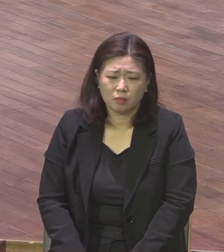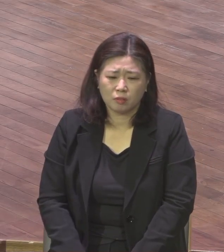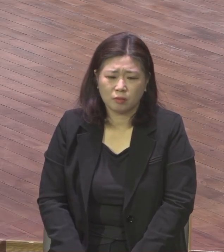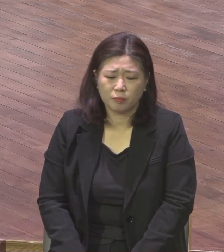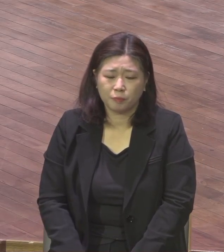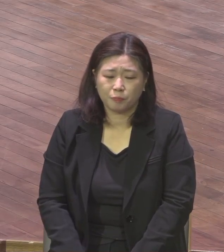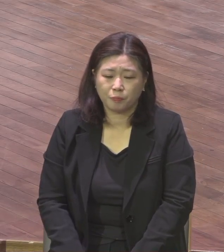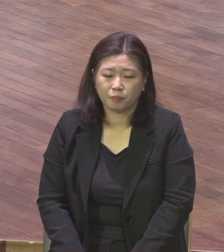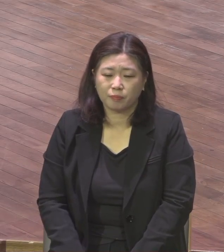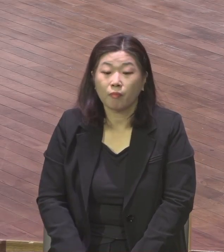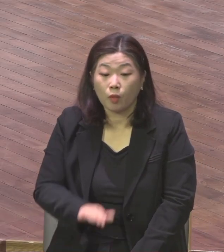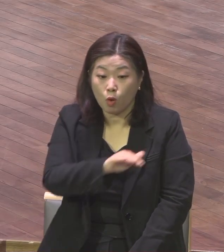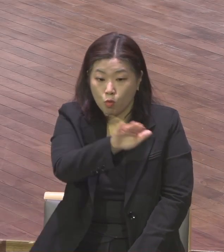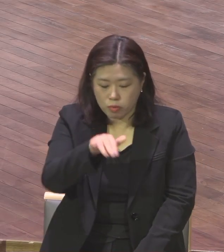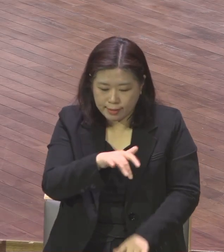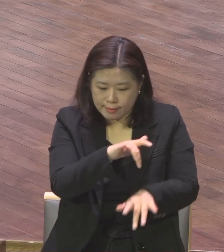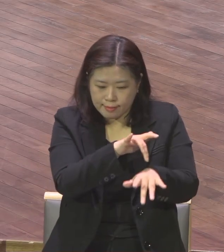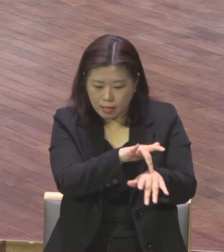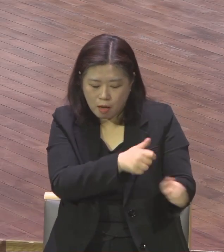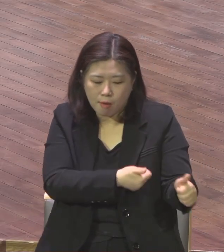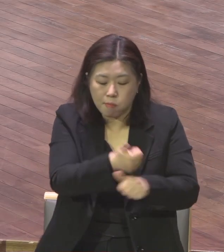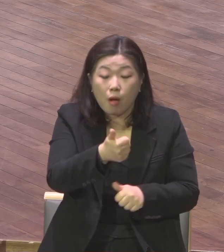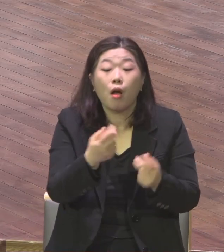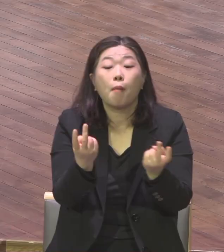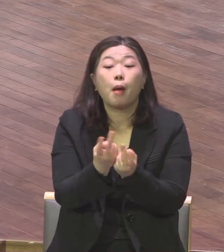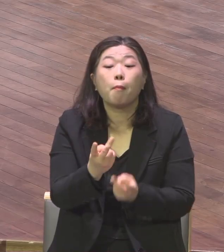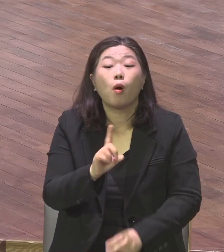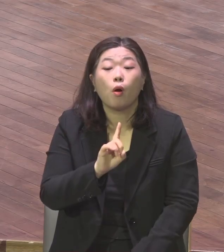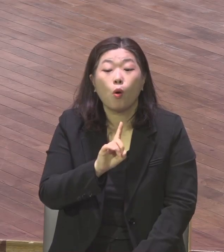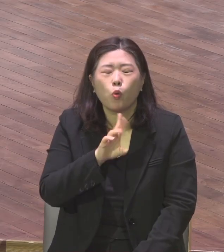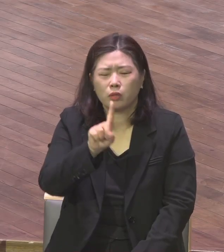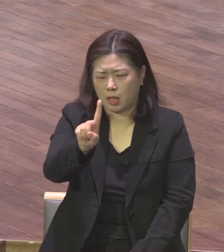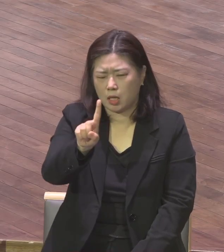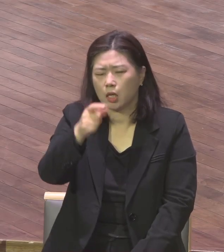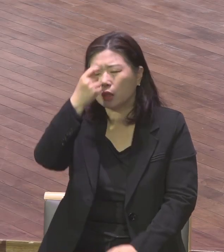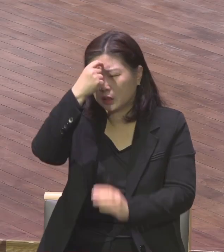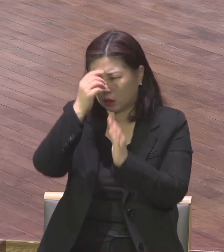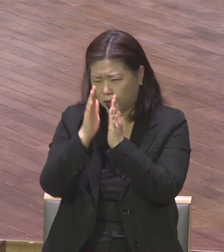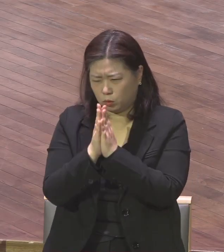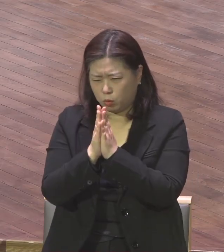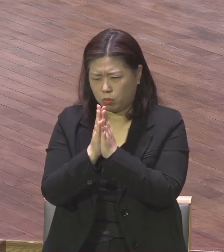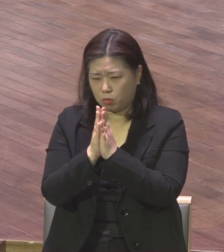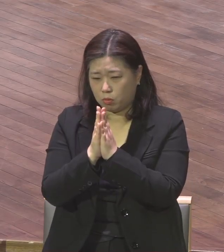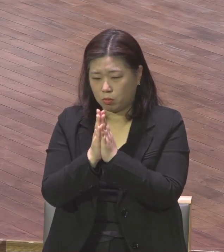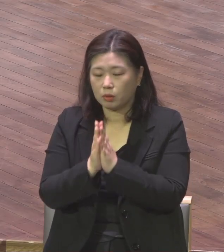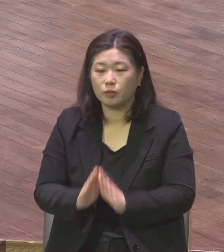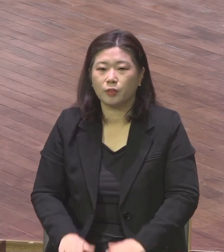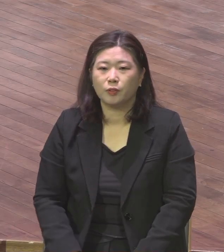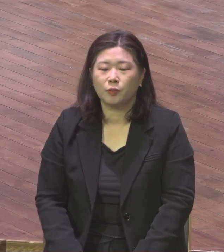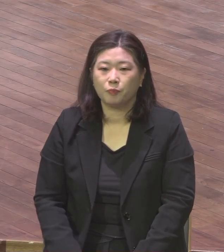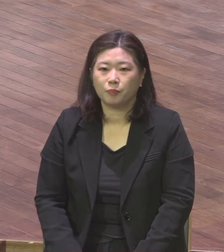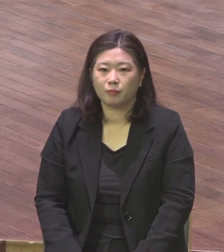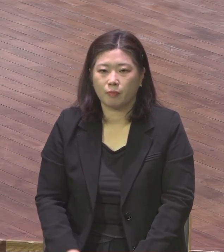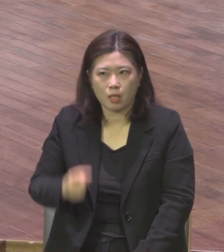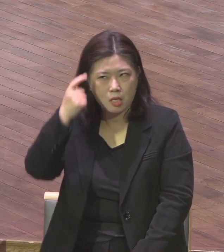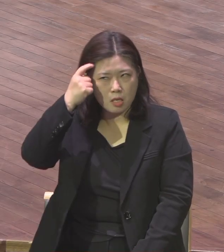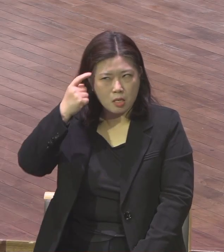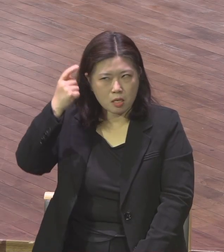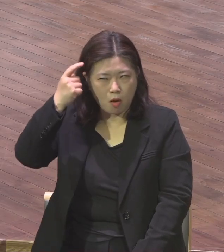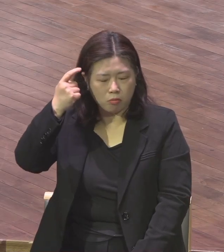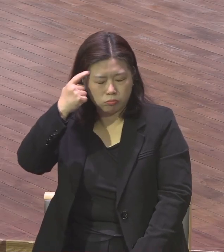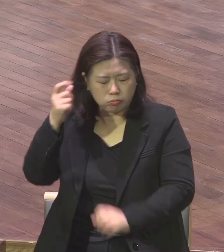어떻게 이깁니까? 기도밖에 없어요. 기도 외에는 이런 이유가 없다. 이길 수 없어요, 기도. 그러니까 영적 싸움. 그러니까